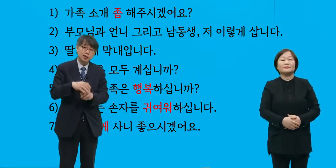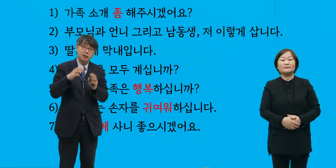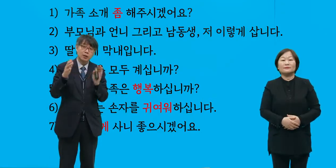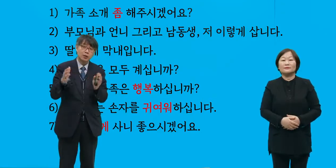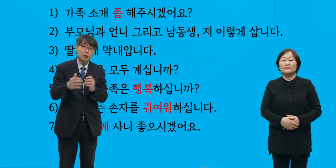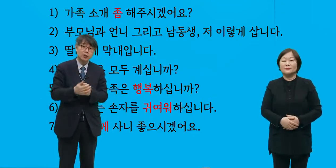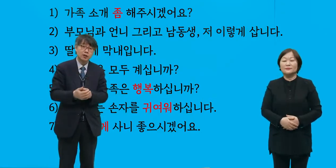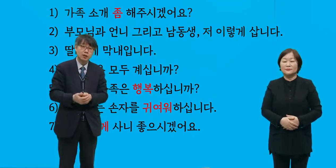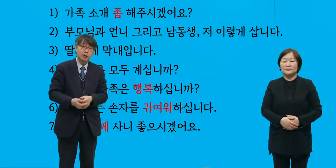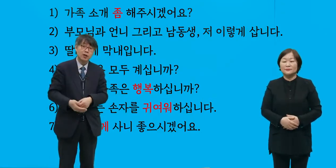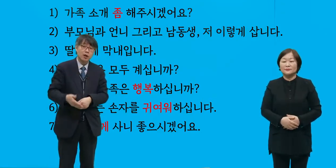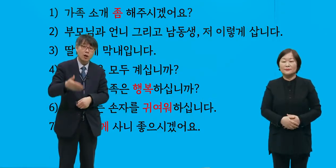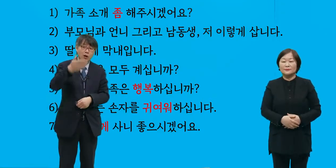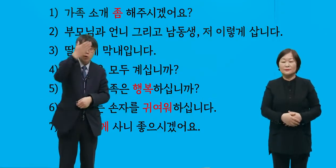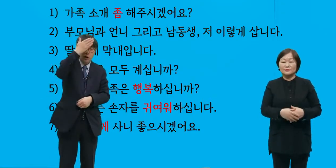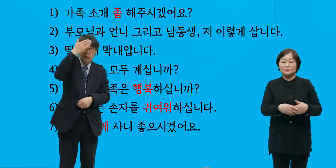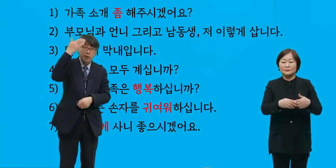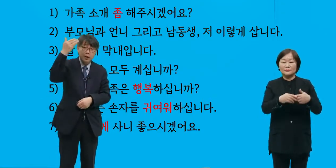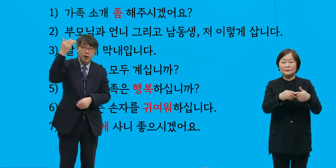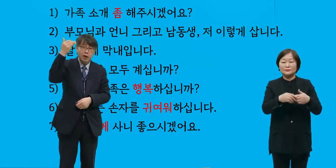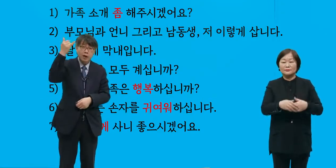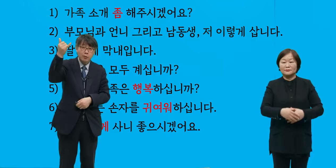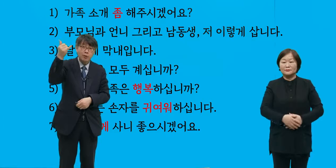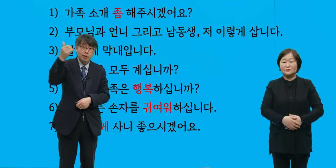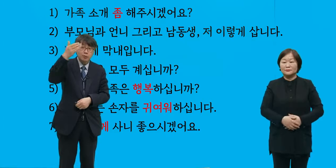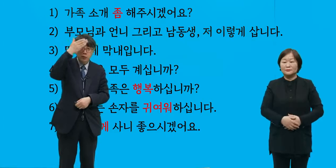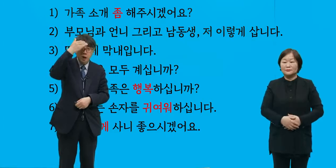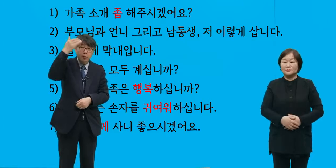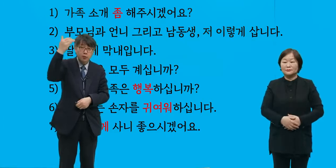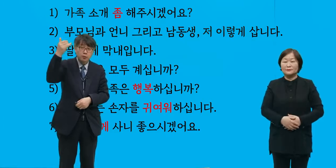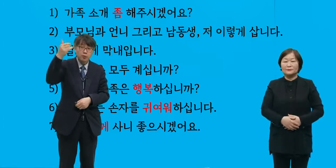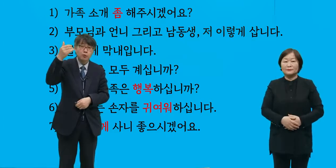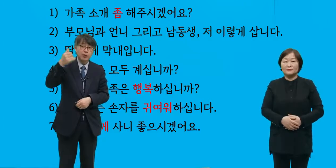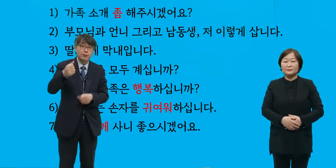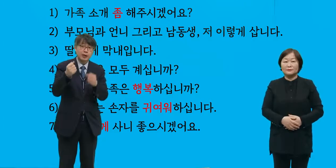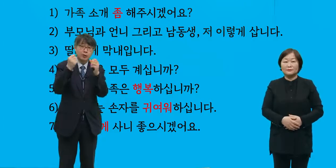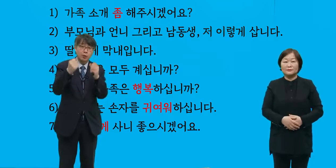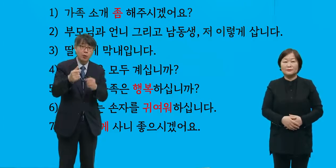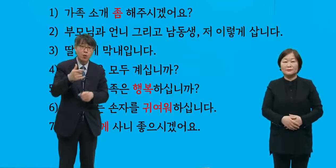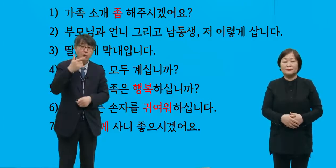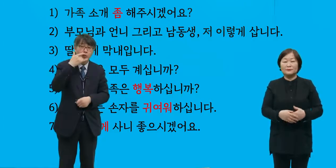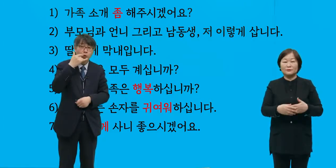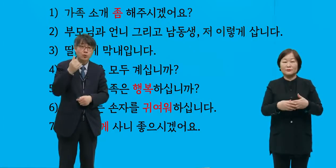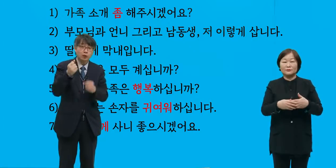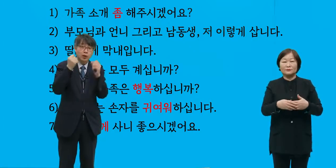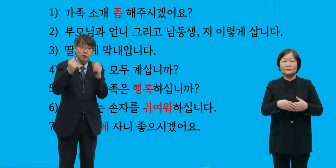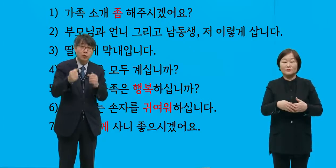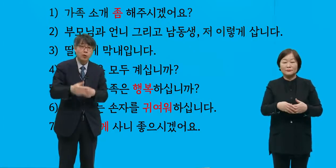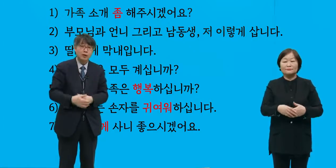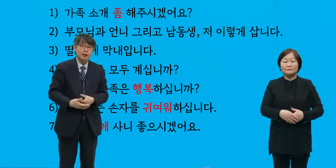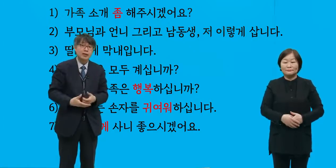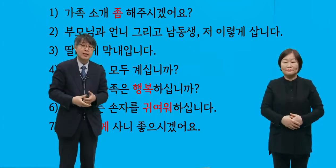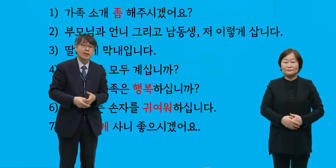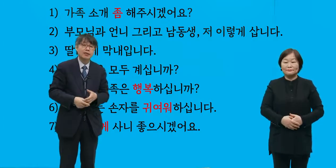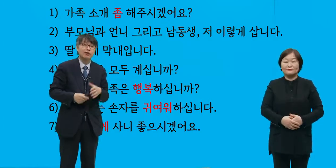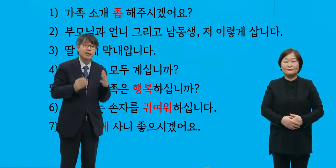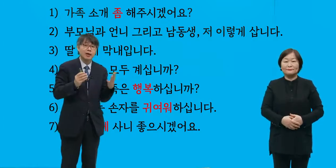그대로 표현하시면 될까요? 할아버지 할머니 조부모님 계시고 부모님도 계시고 근데 이제 형제